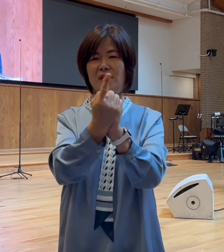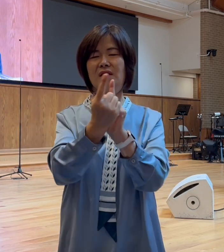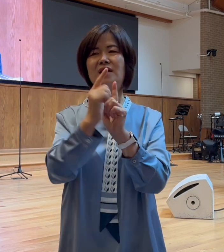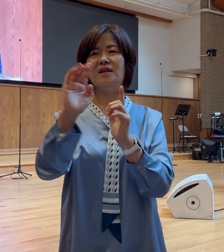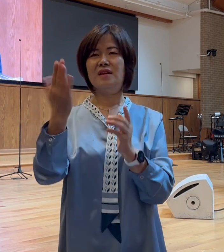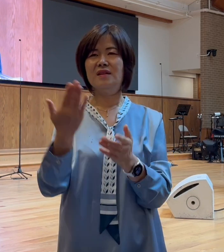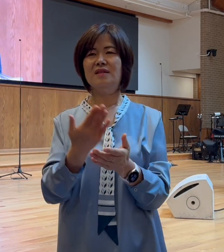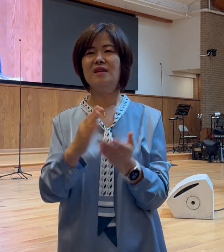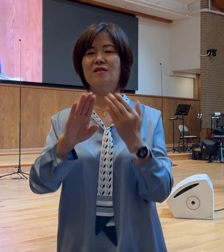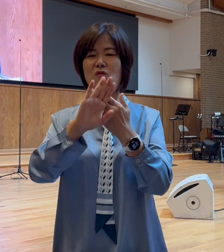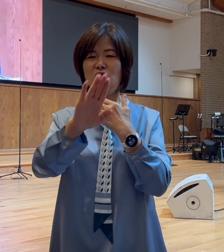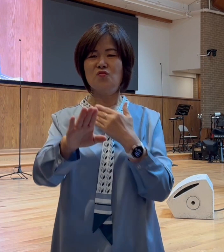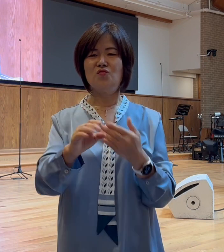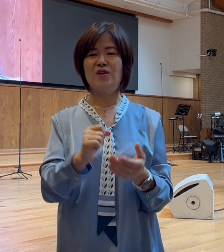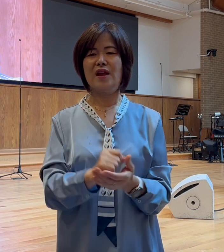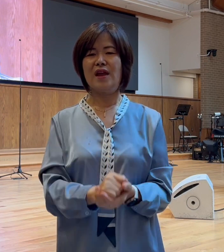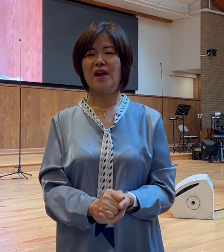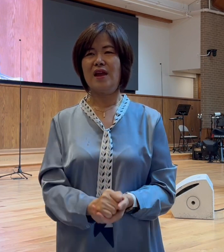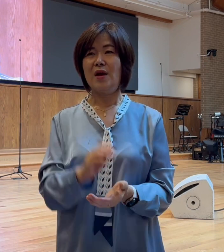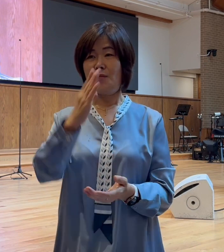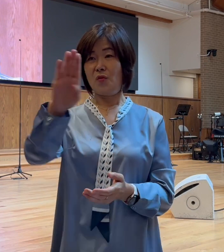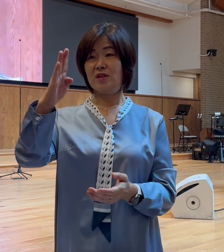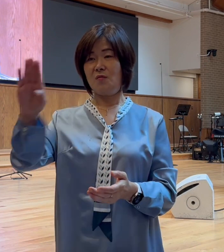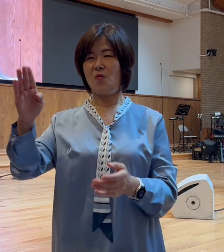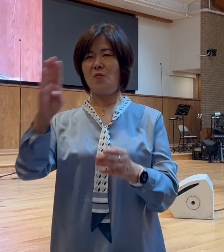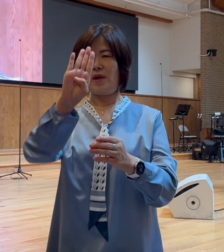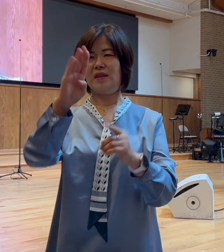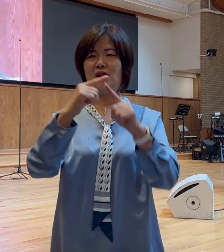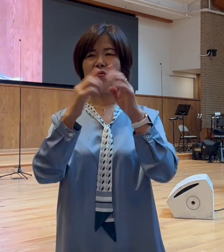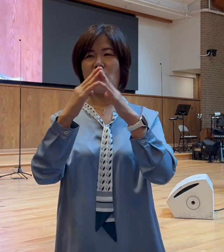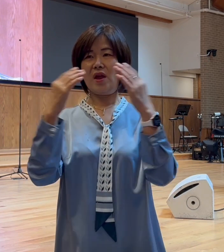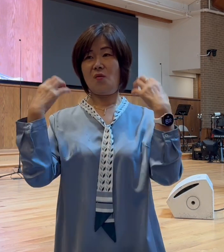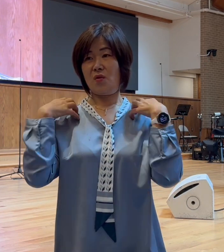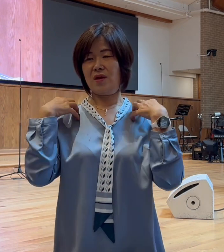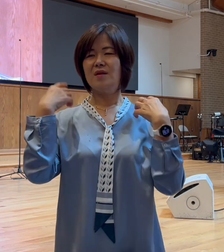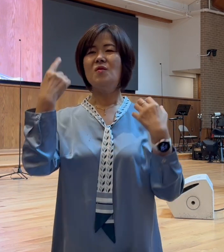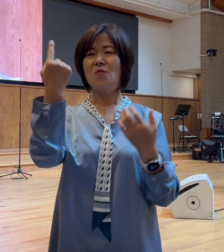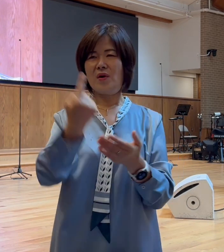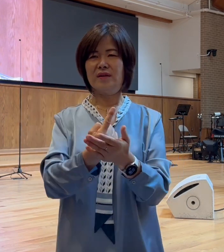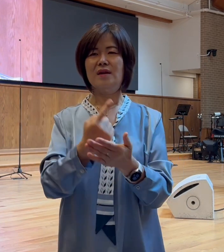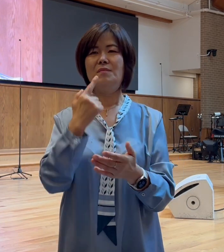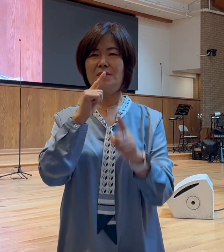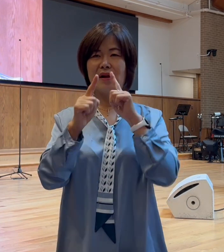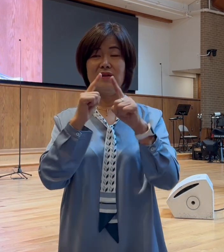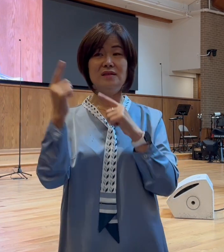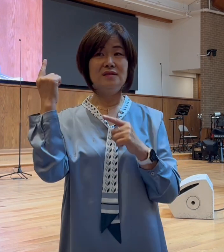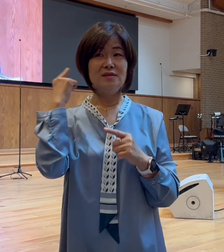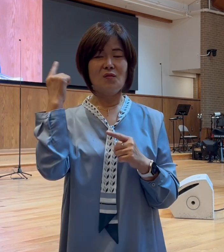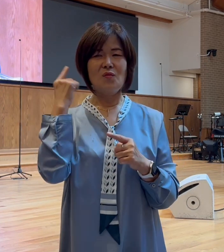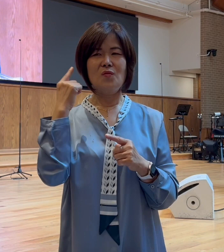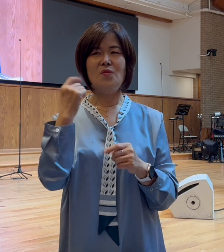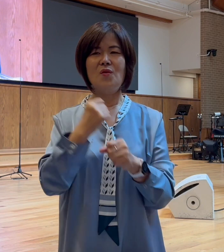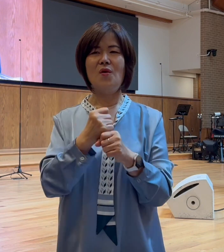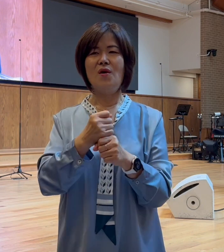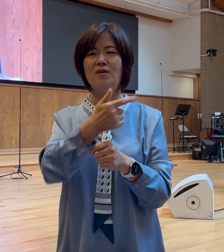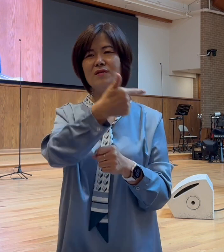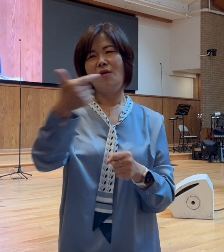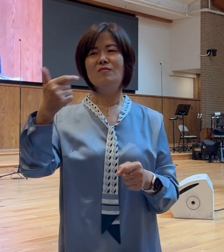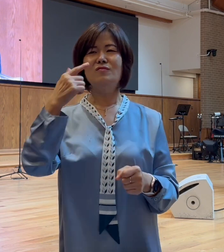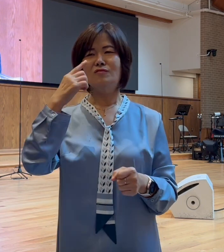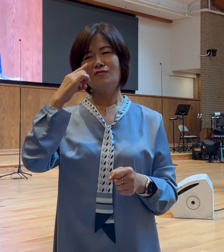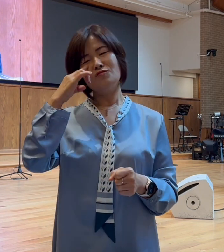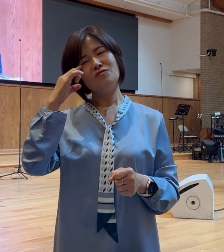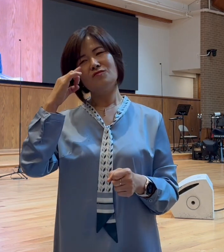만났는데 직후에 볼티모어의 베델교회에 부임했다는 이야기를 듣고 어떤 교회인가 굉장히 궁금했었는데